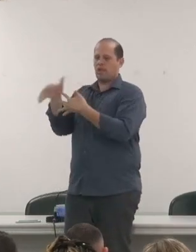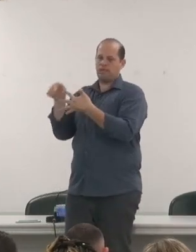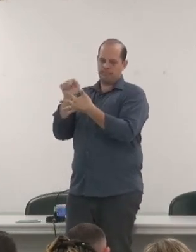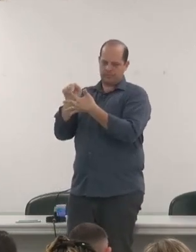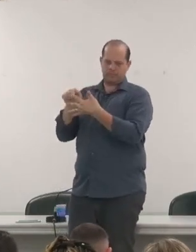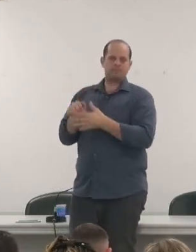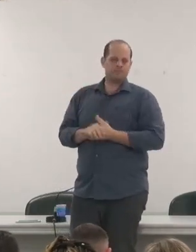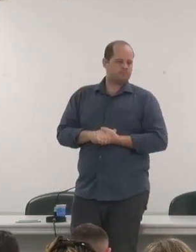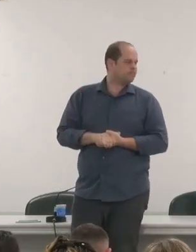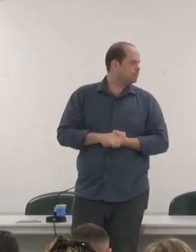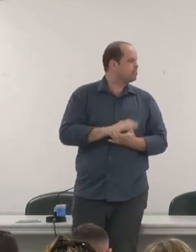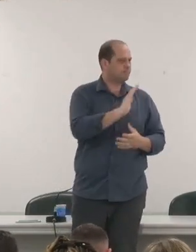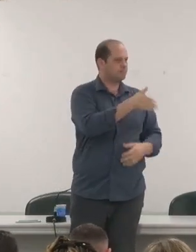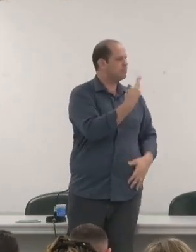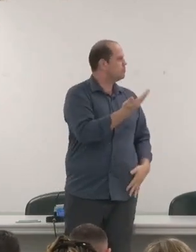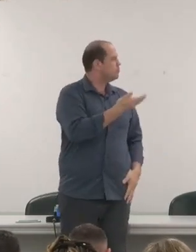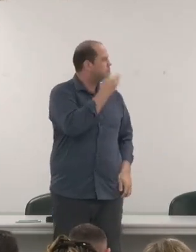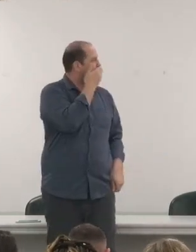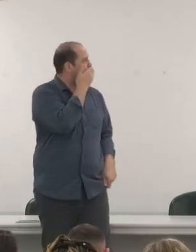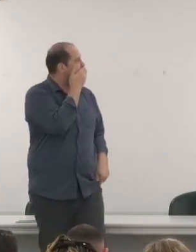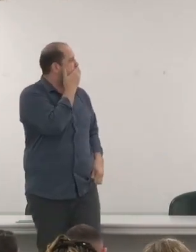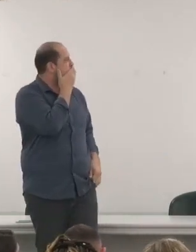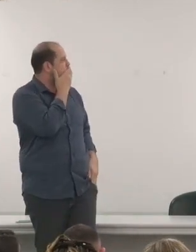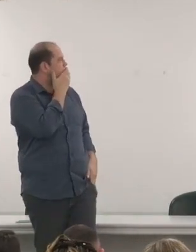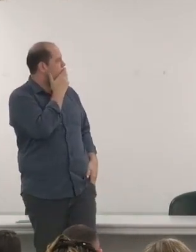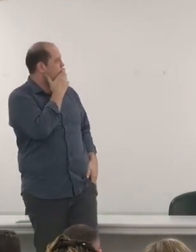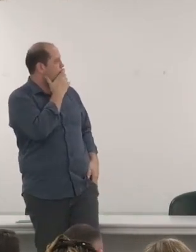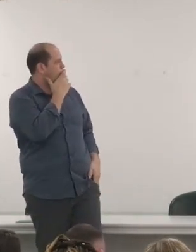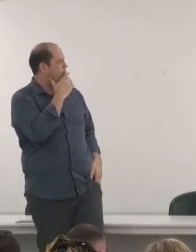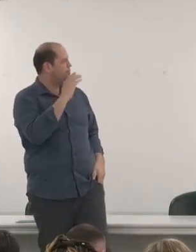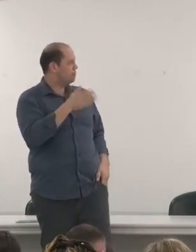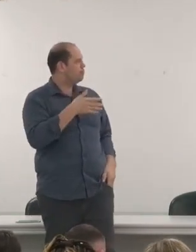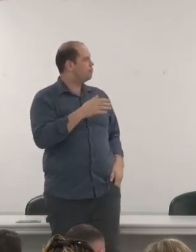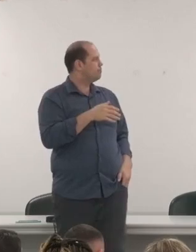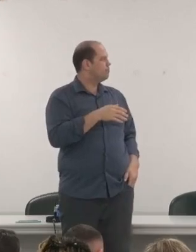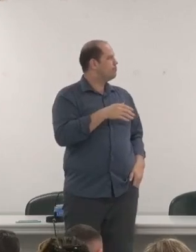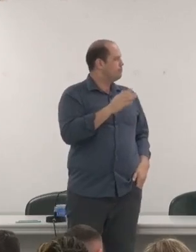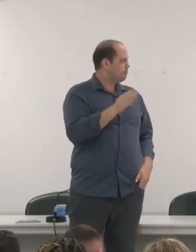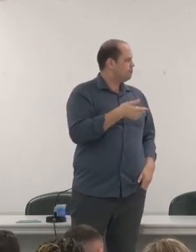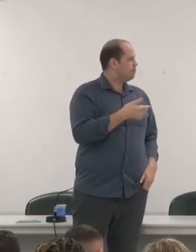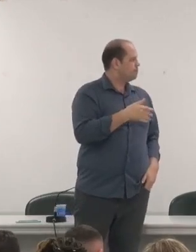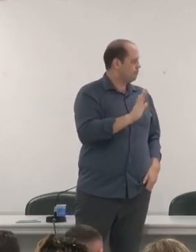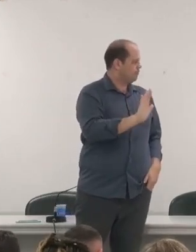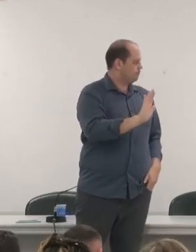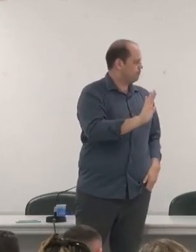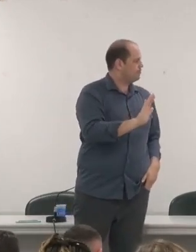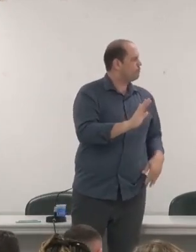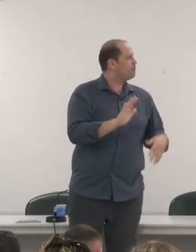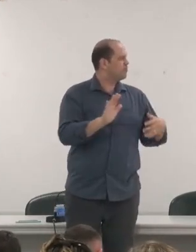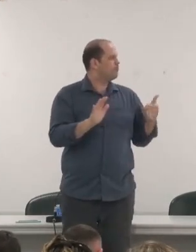o reconhecimento através da legislação da Libras, mas ela não é a única língua de sinais sendo utilizada em território